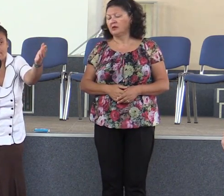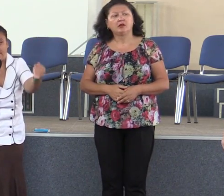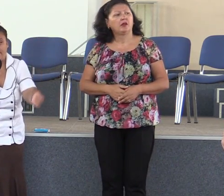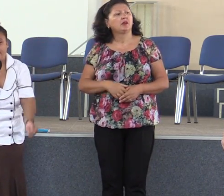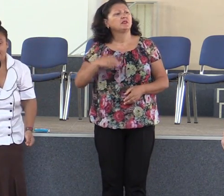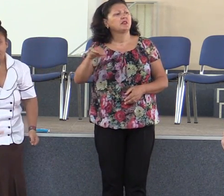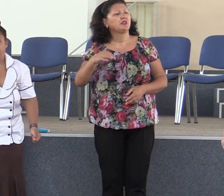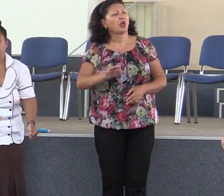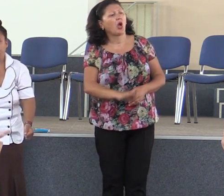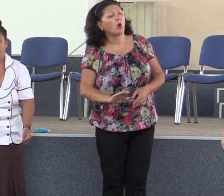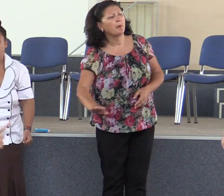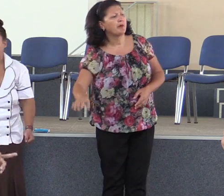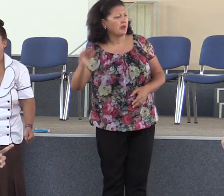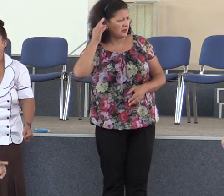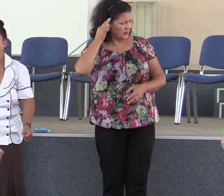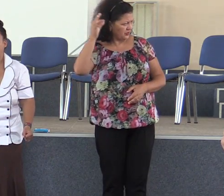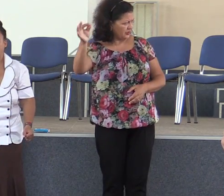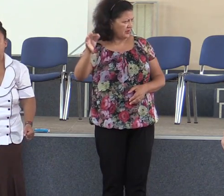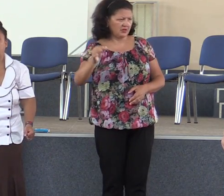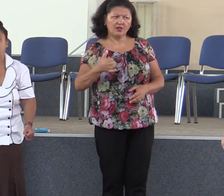asemenea copii.